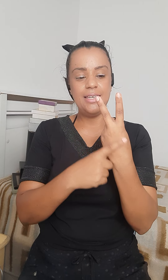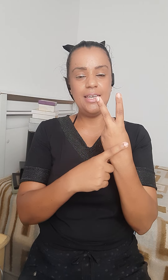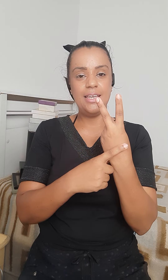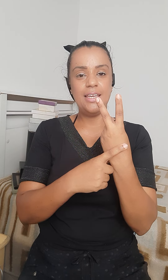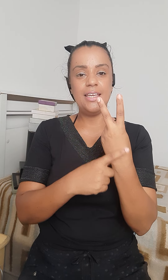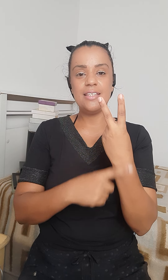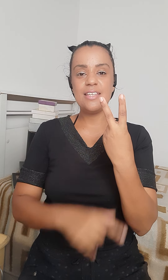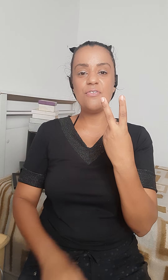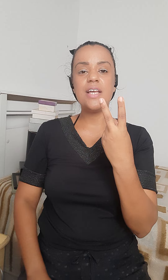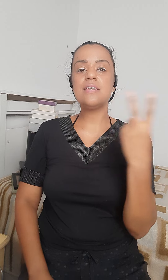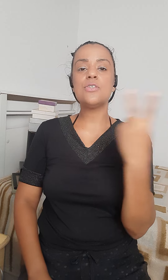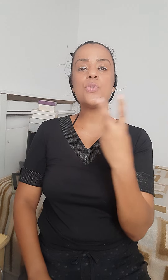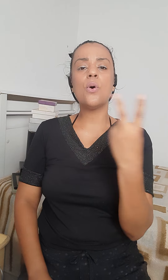Aqui, você faz isso, ó.